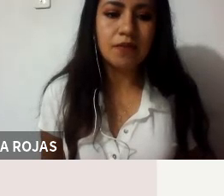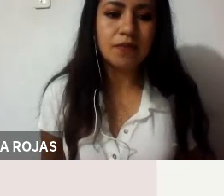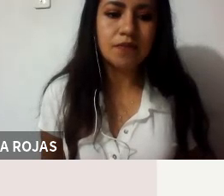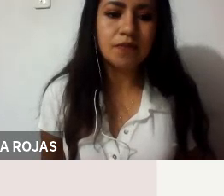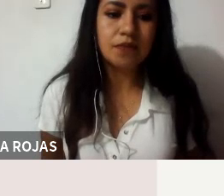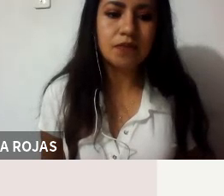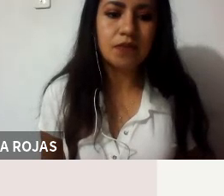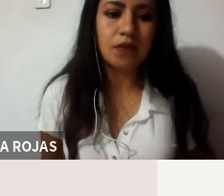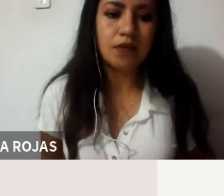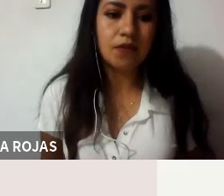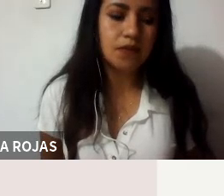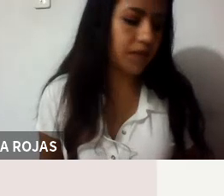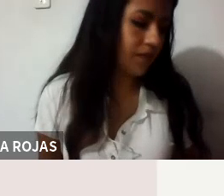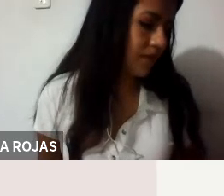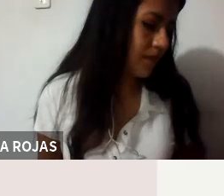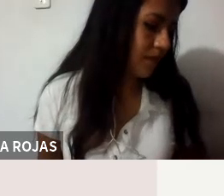fiebre,